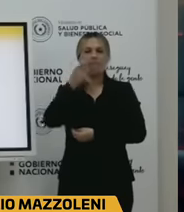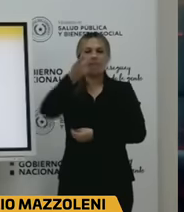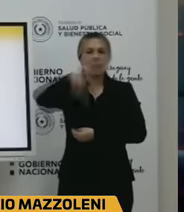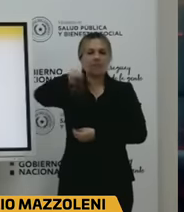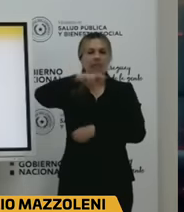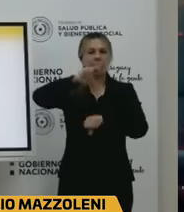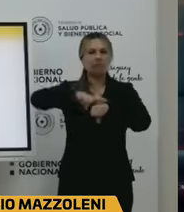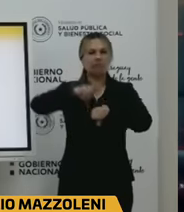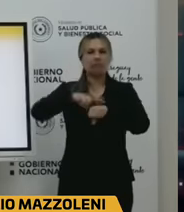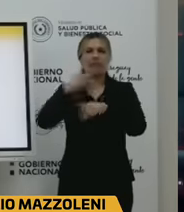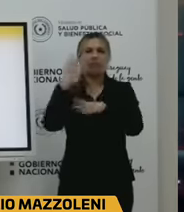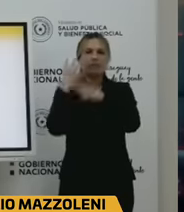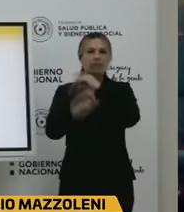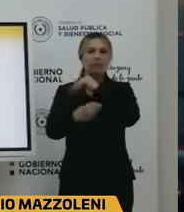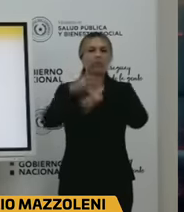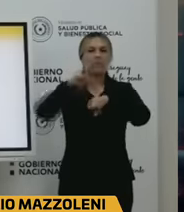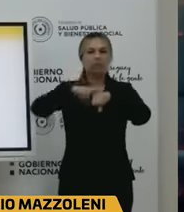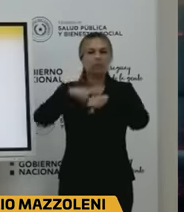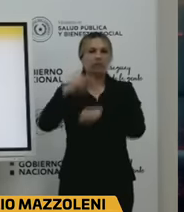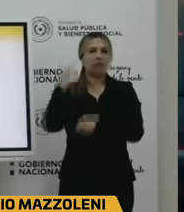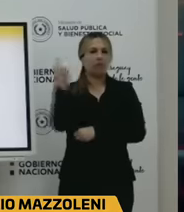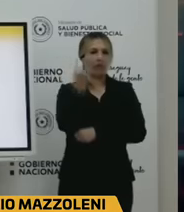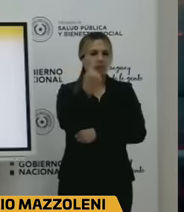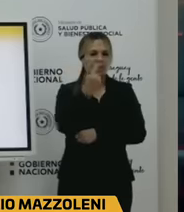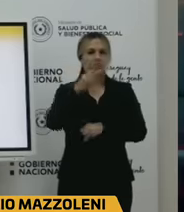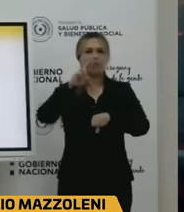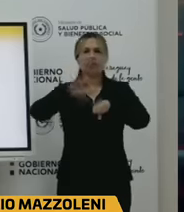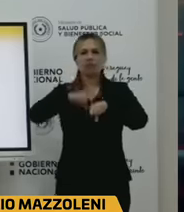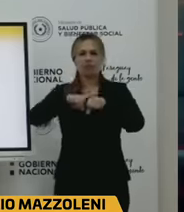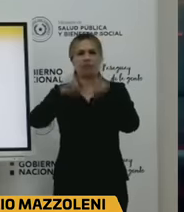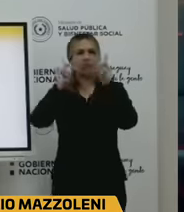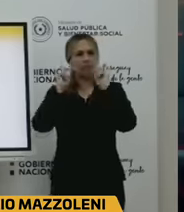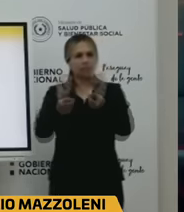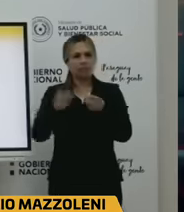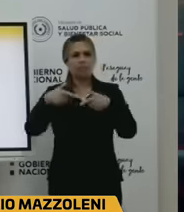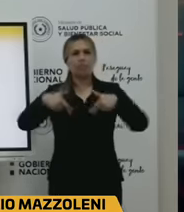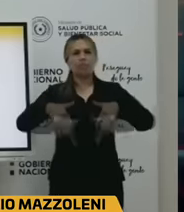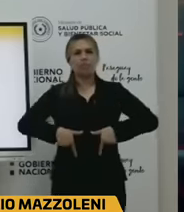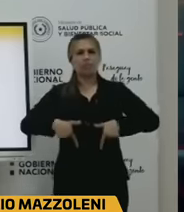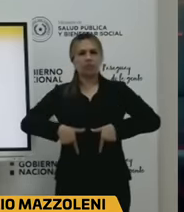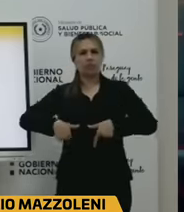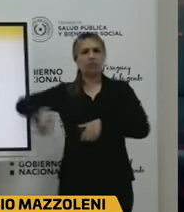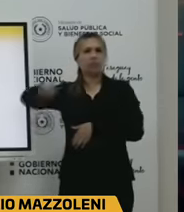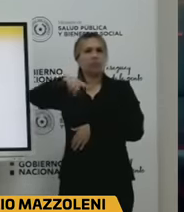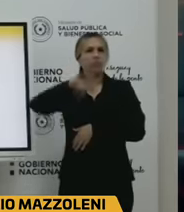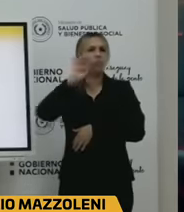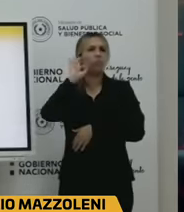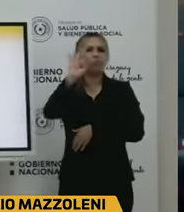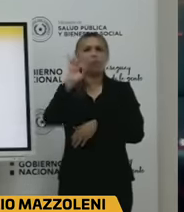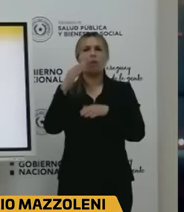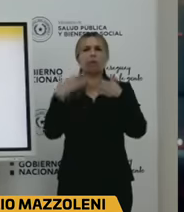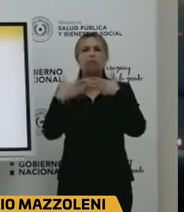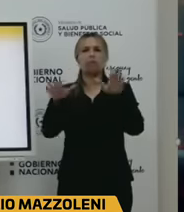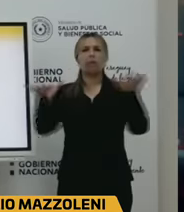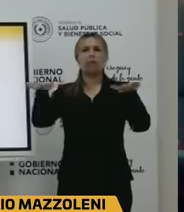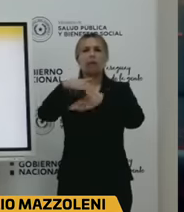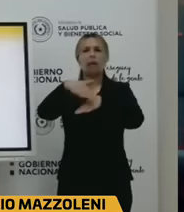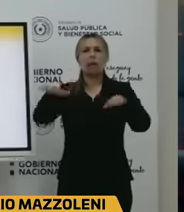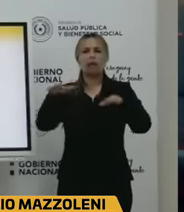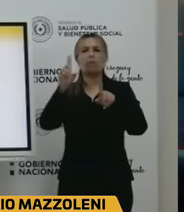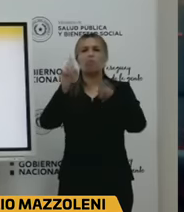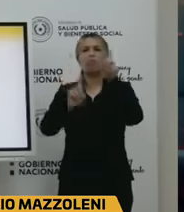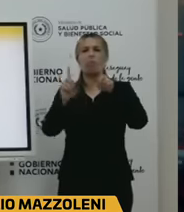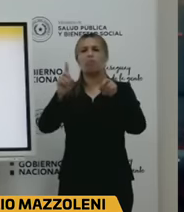en sus salidas. ¿La responsabilidad no recaería también en los municipios que nunca habilitaron las calles y otros